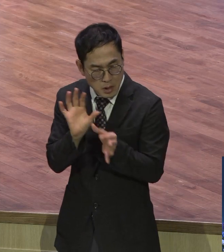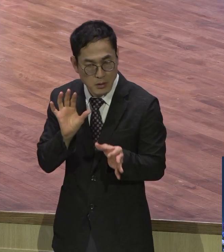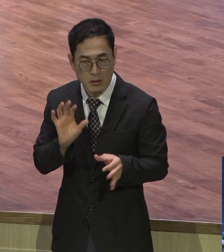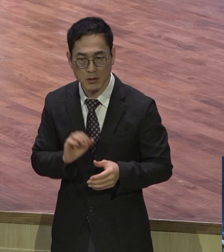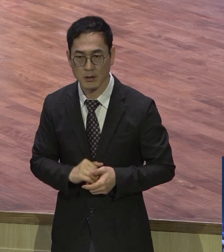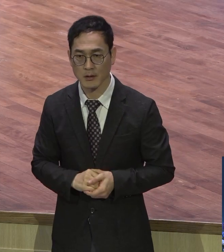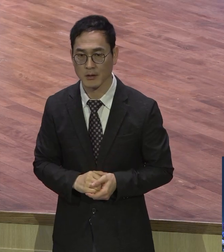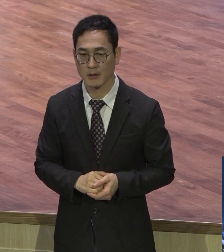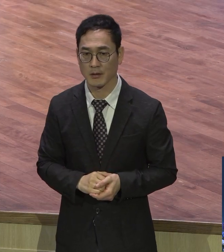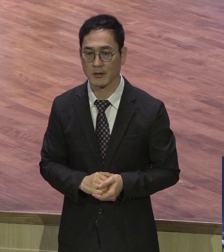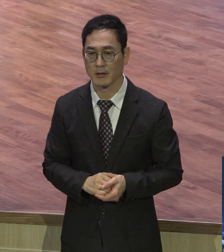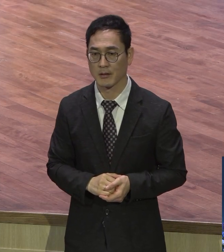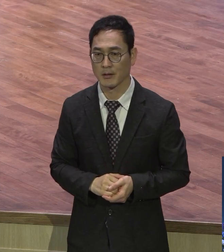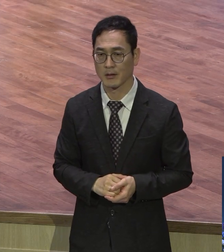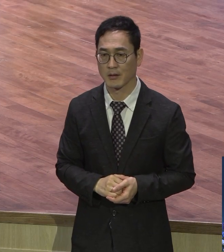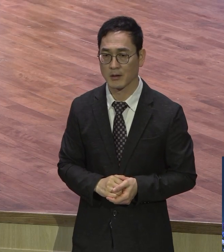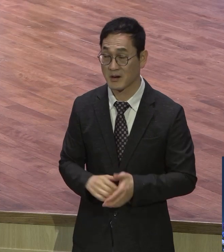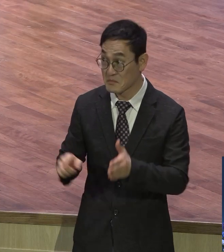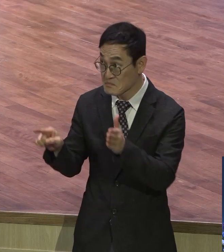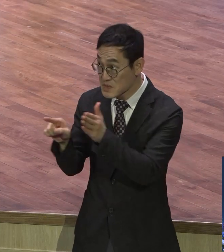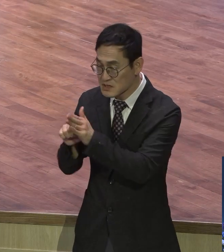보통 믿음이 아니죠.